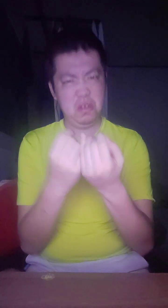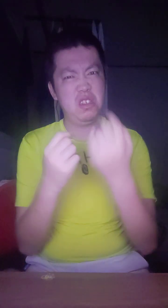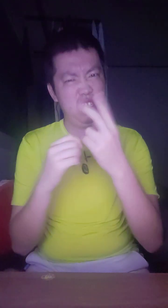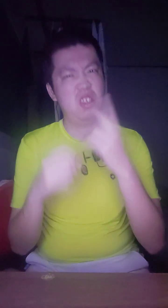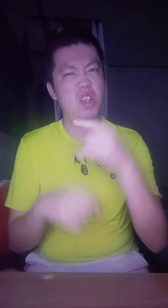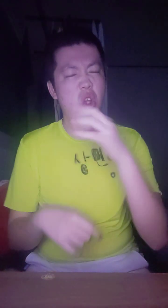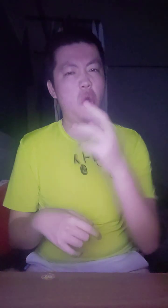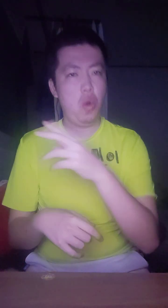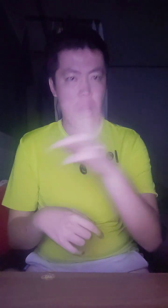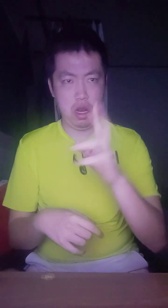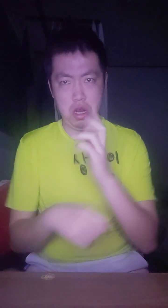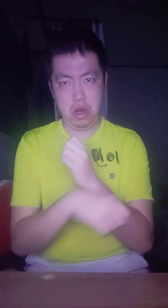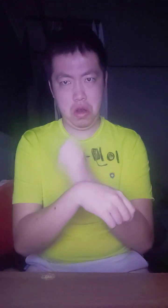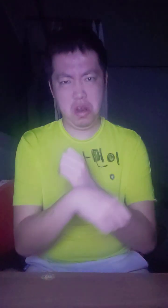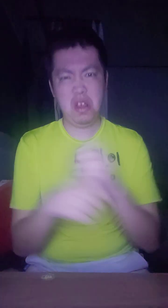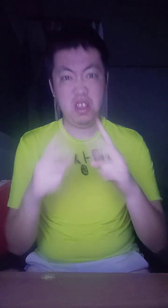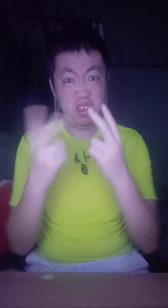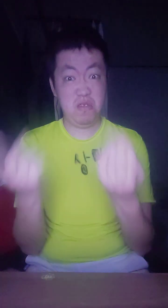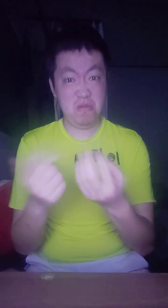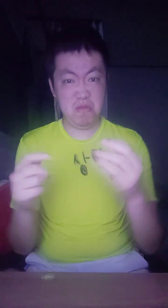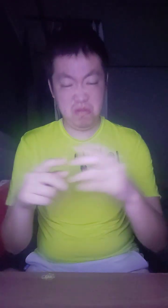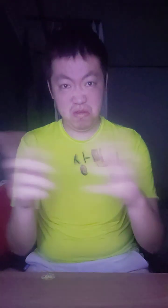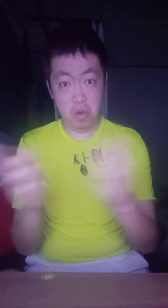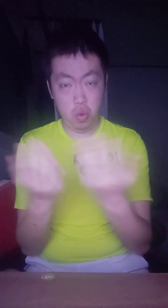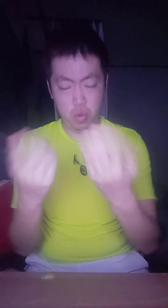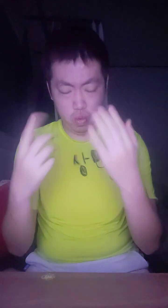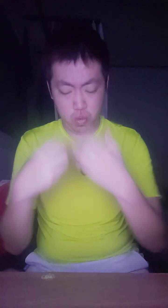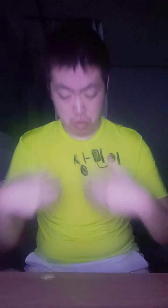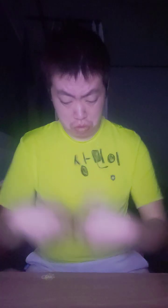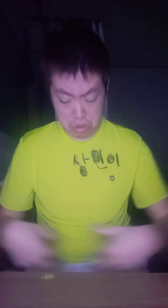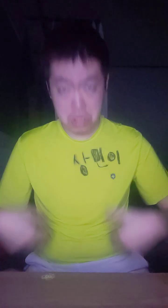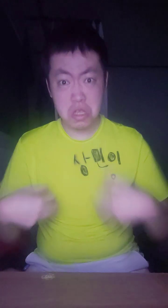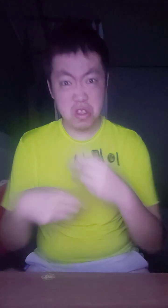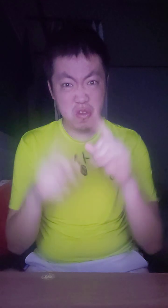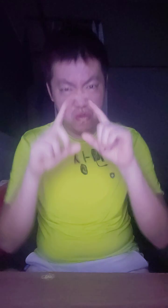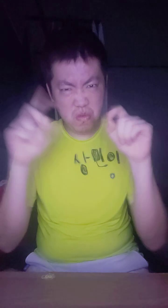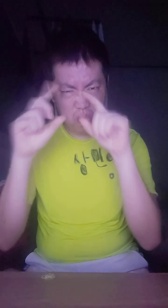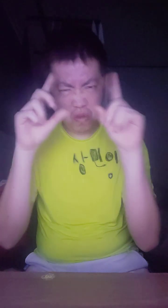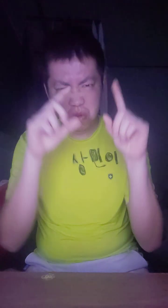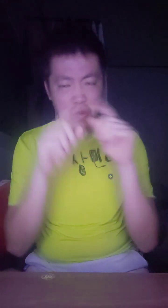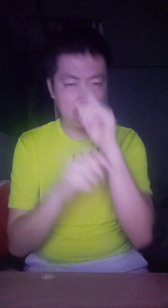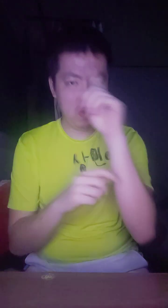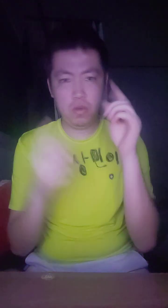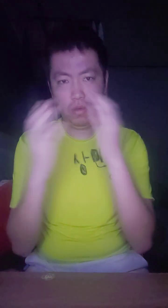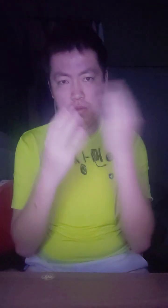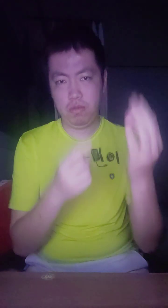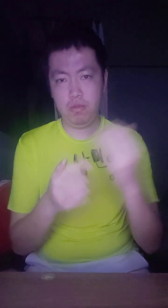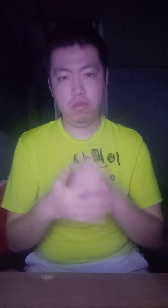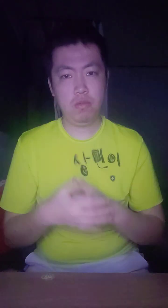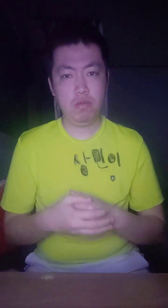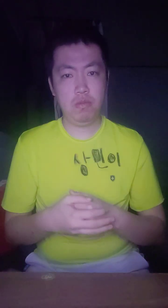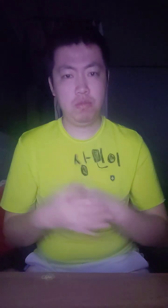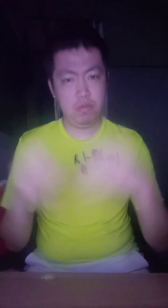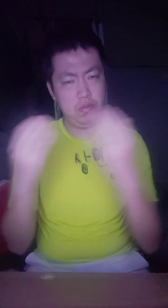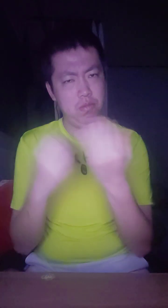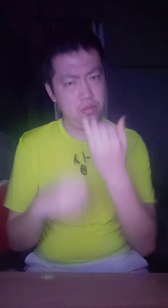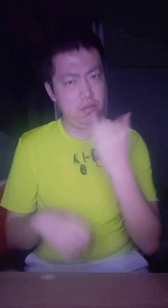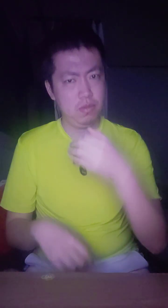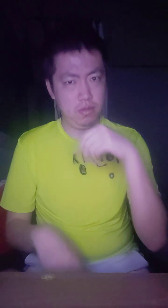영어 강사로 200차례 넘게 여성의 신체를 불법 촬영한 사실이 드러났습니다. 지난해 6월엔 경기 고양시의